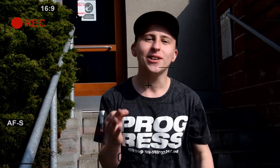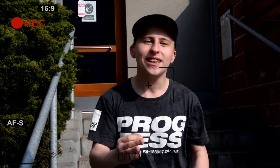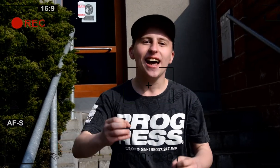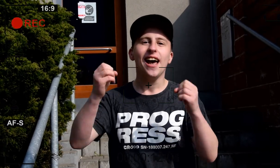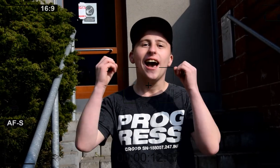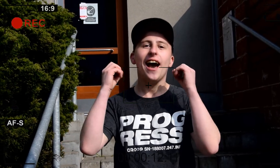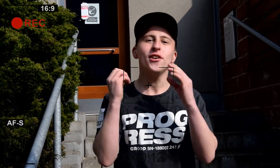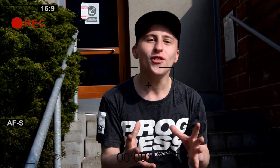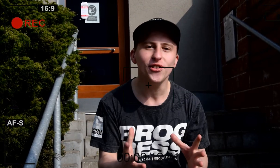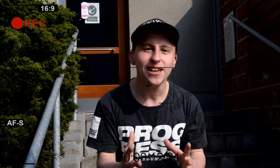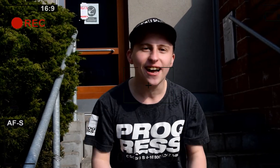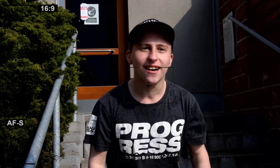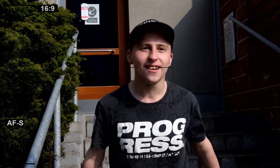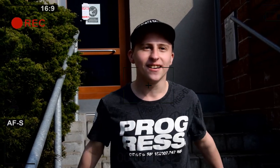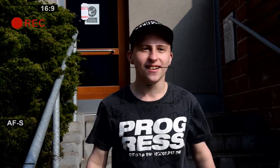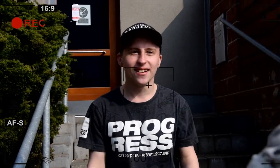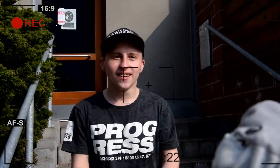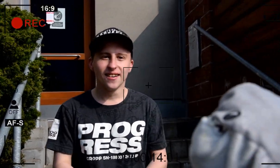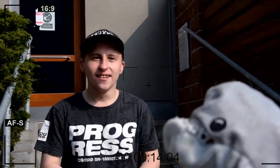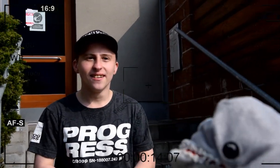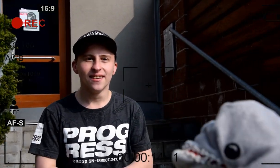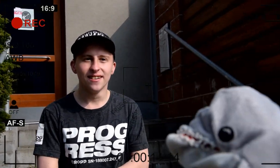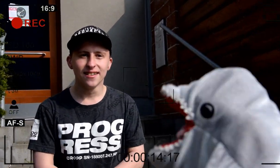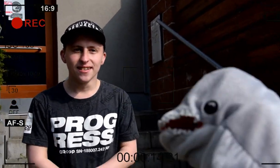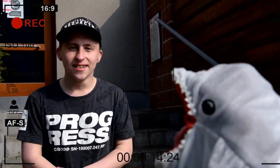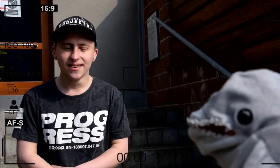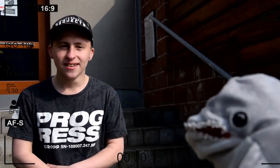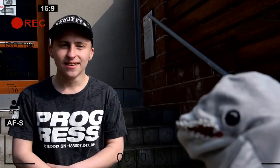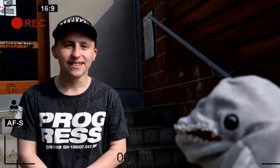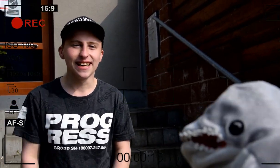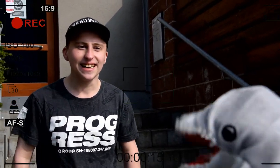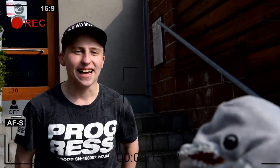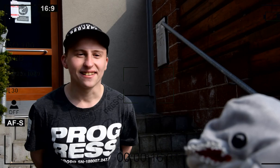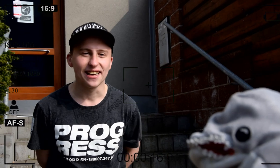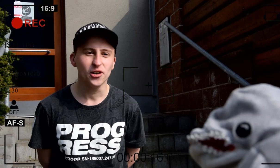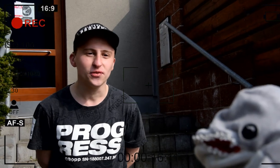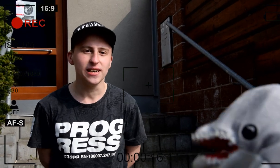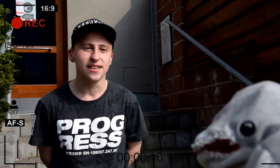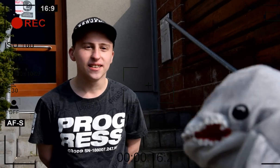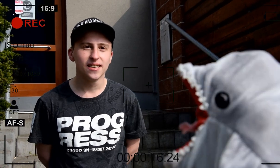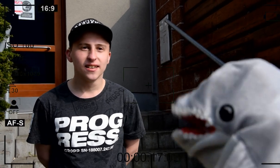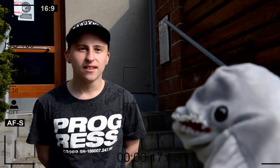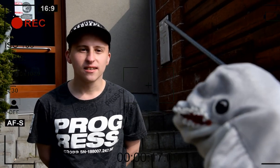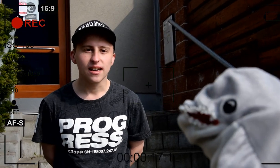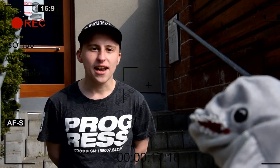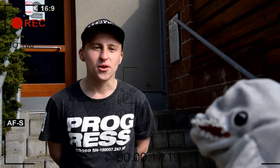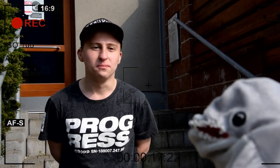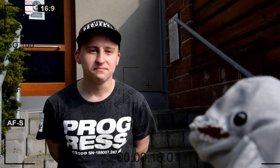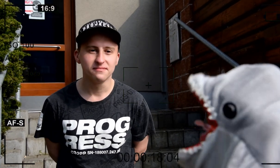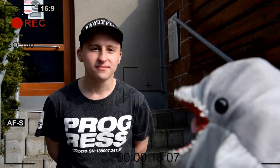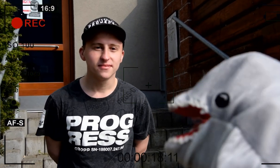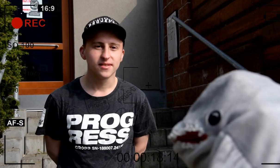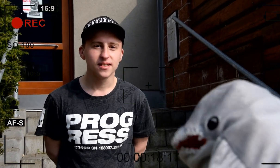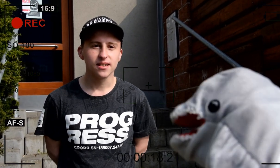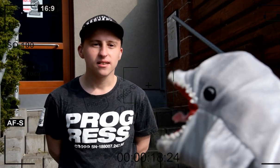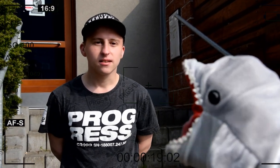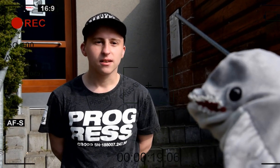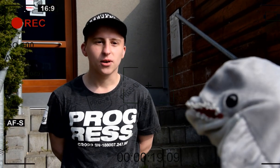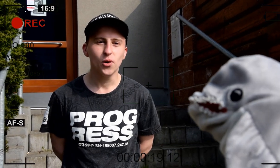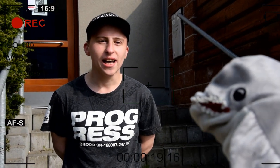hosta Adolfína. Nazdar. Nazdar, Adolfína. Ty jsi Max? Ano. A ty jsi hluchej nebo blbej? Hluchej.